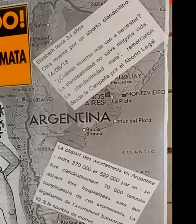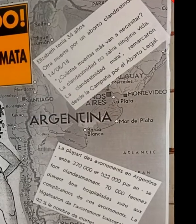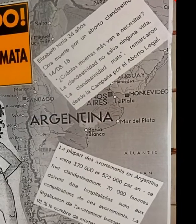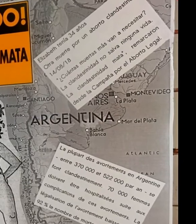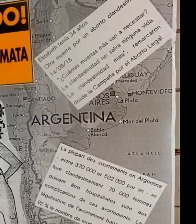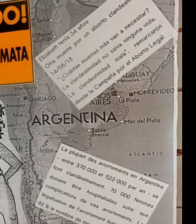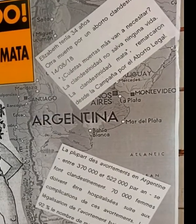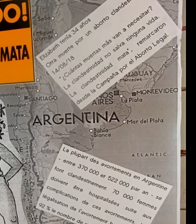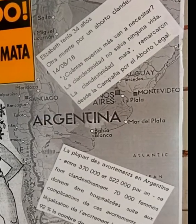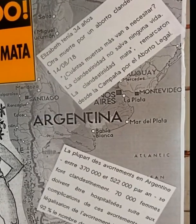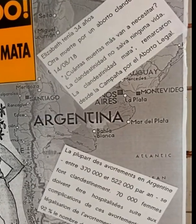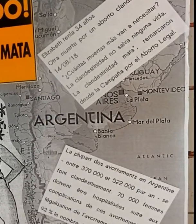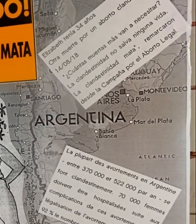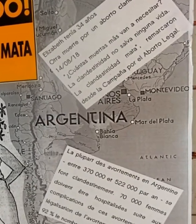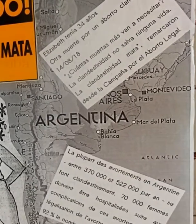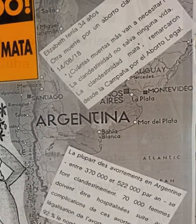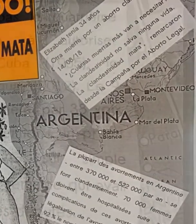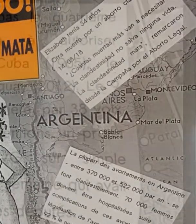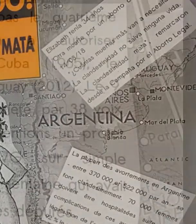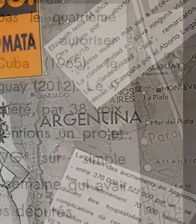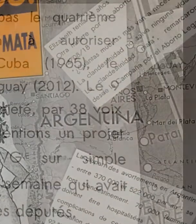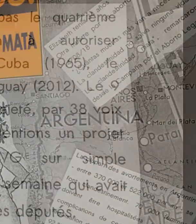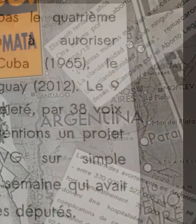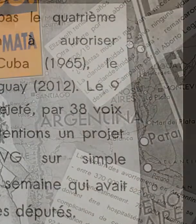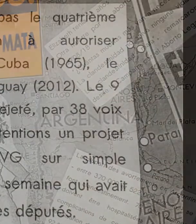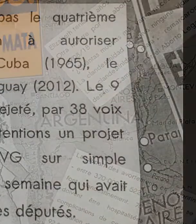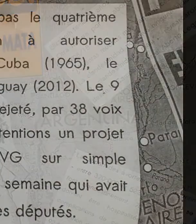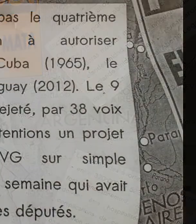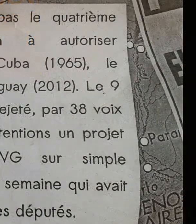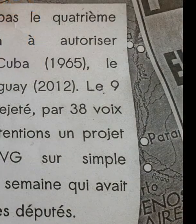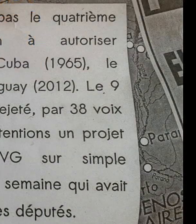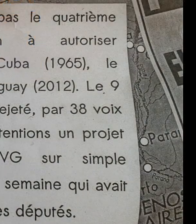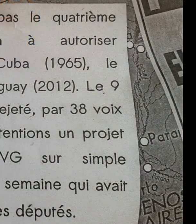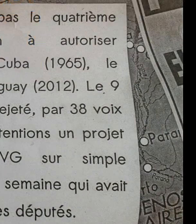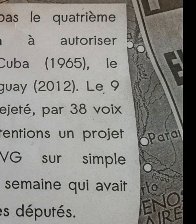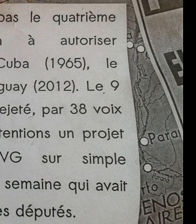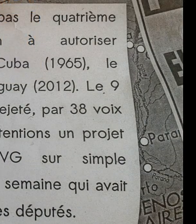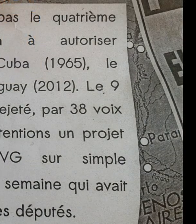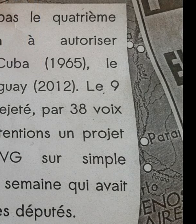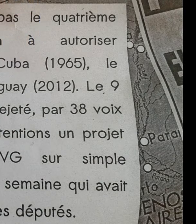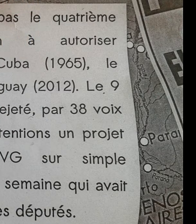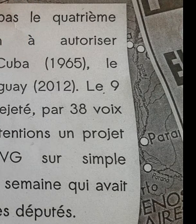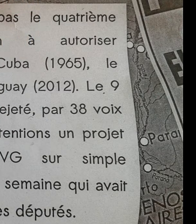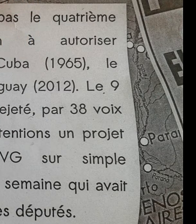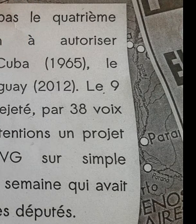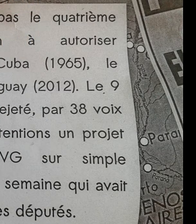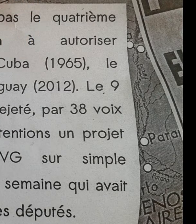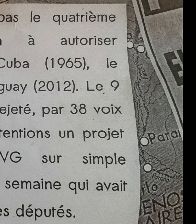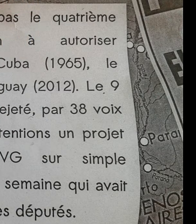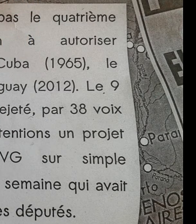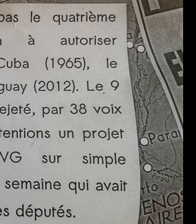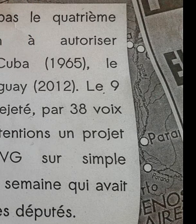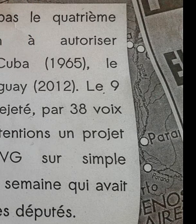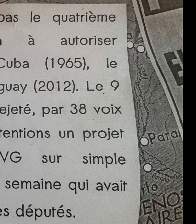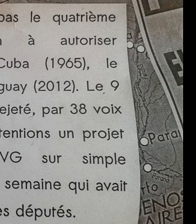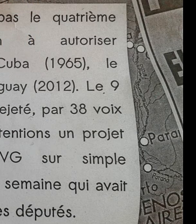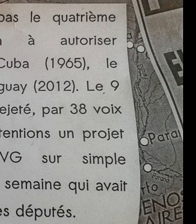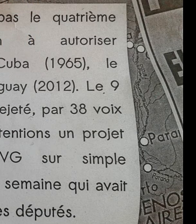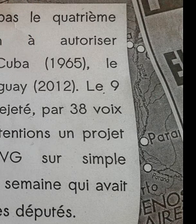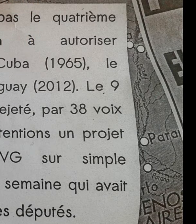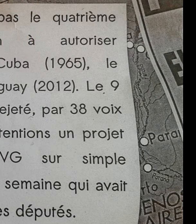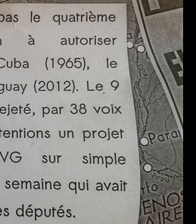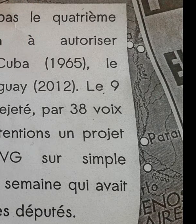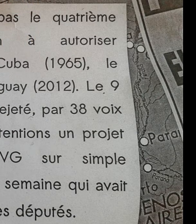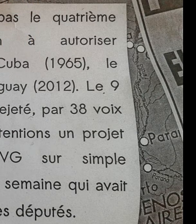Don Gallardón, pim pam pum, Don Gallardón, clic clac boom, Don Gallardón, estoy al límite, soñé que estaba viva y que